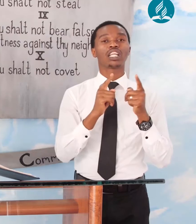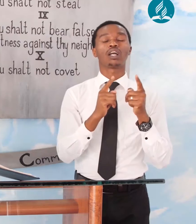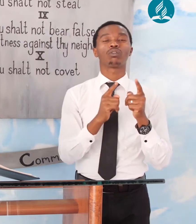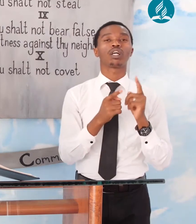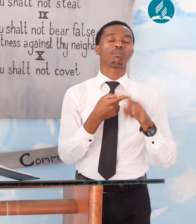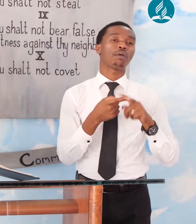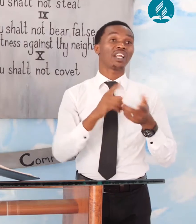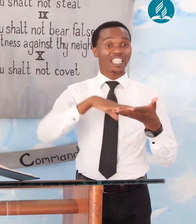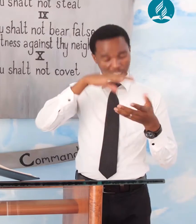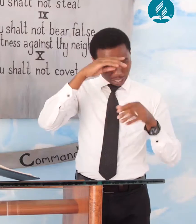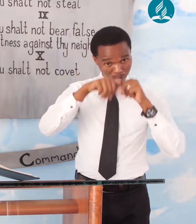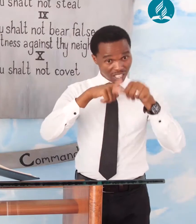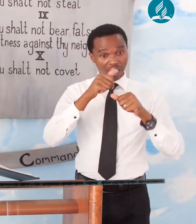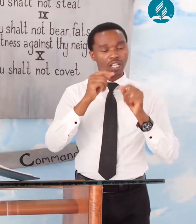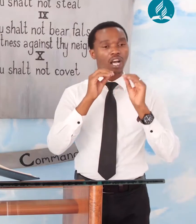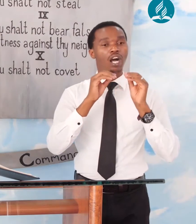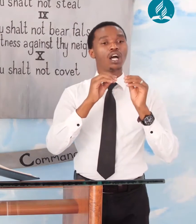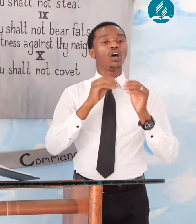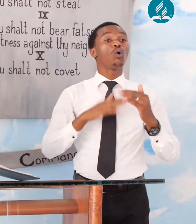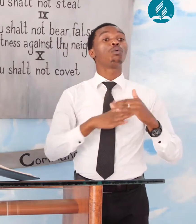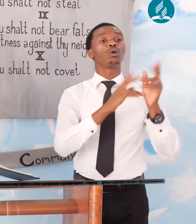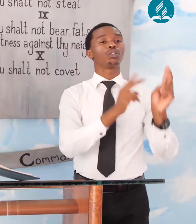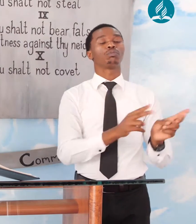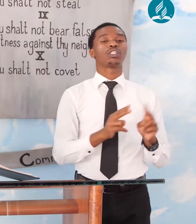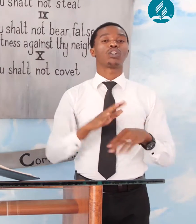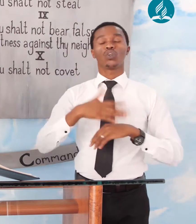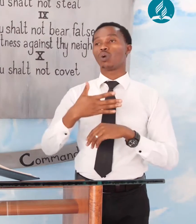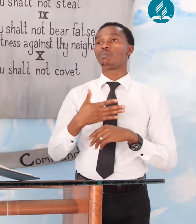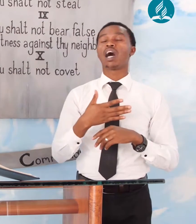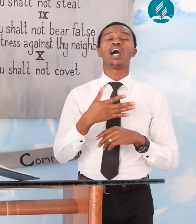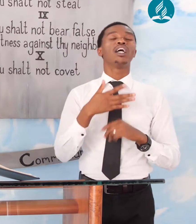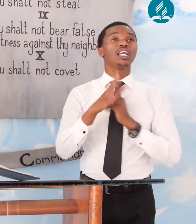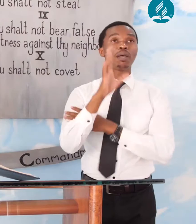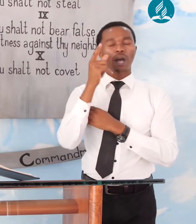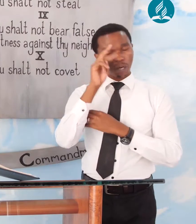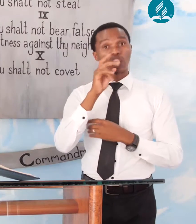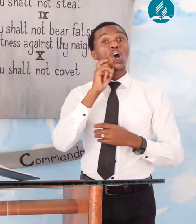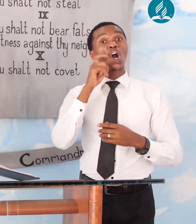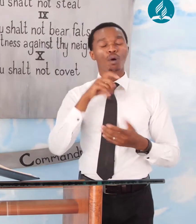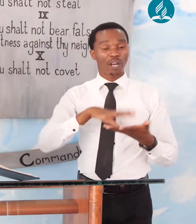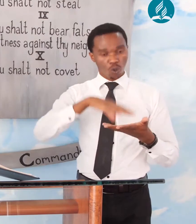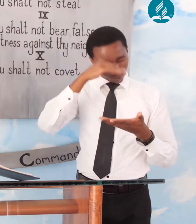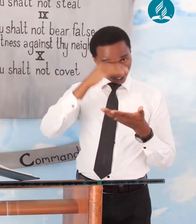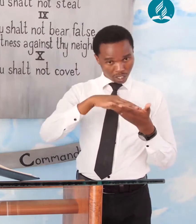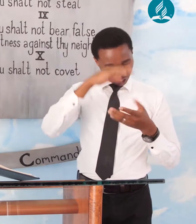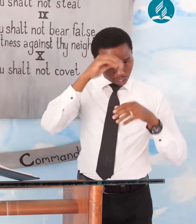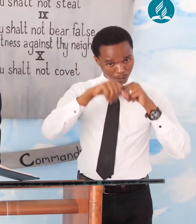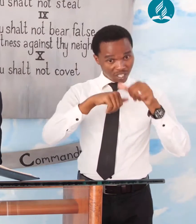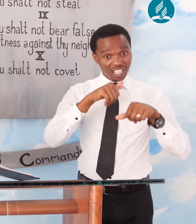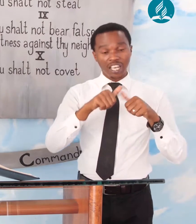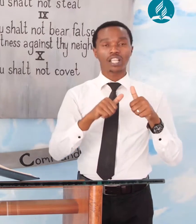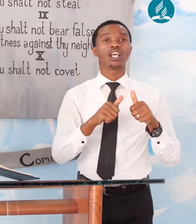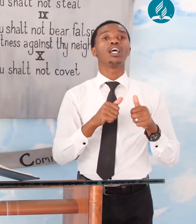yari yarazize azizi ariko Imana isanga ari ngombwa yuko agira nibindi yiga atashobora kwigira mu mashuri